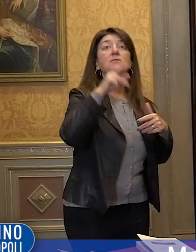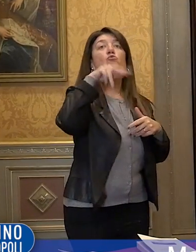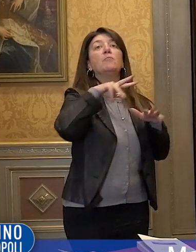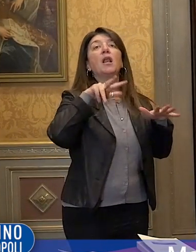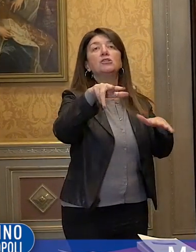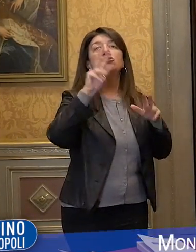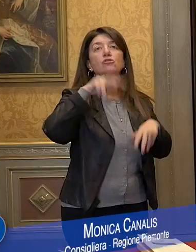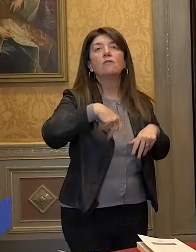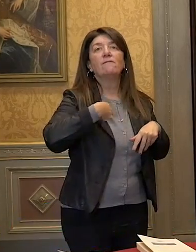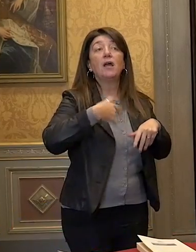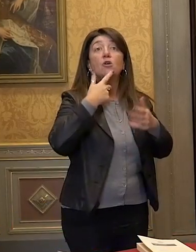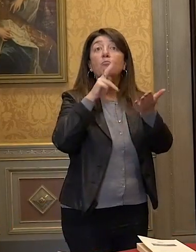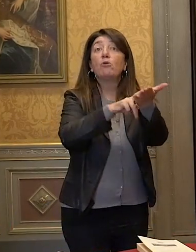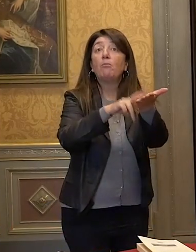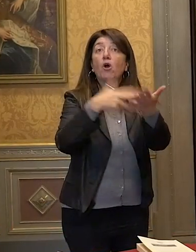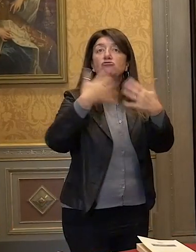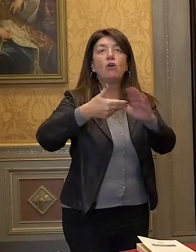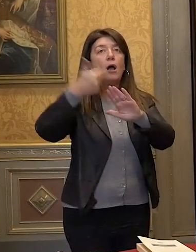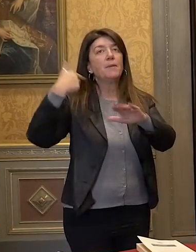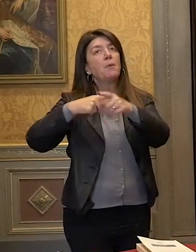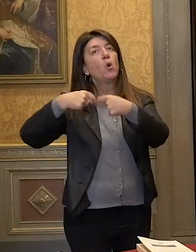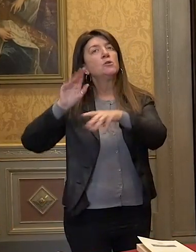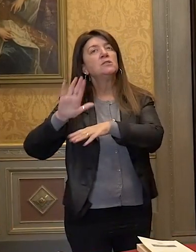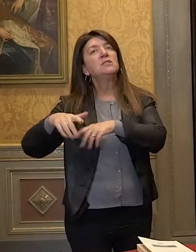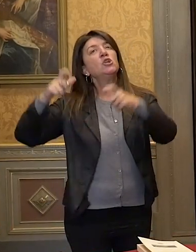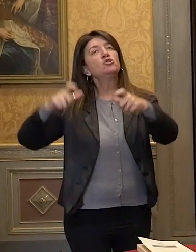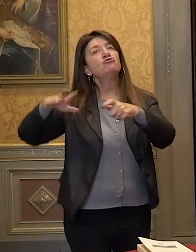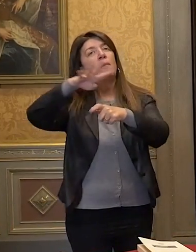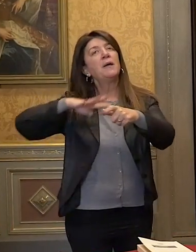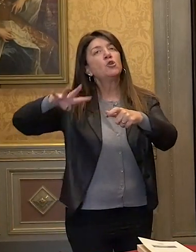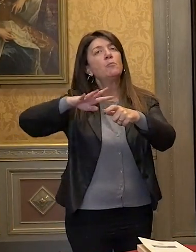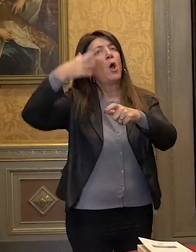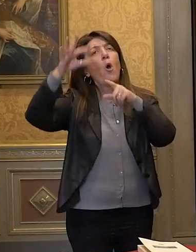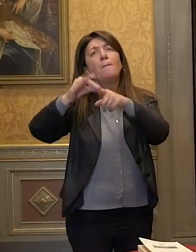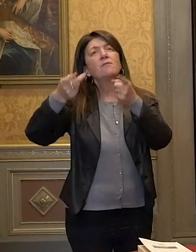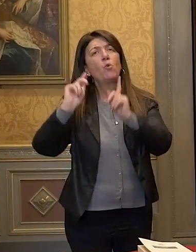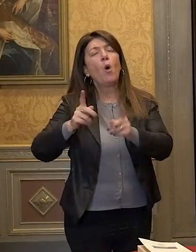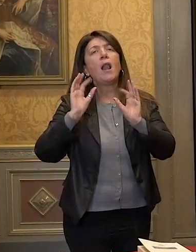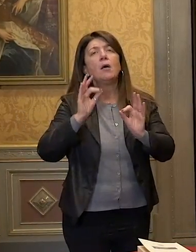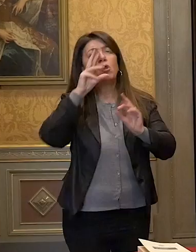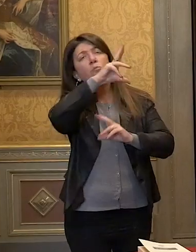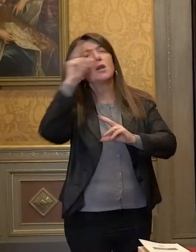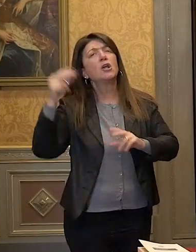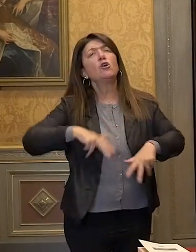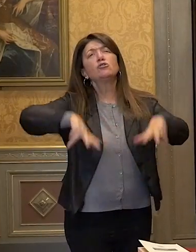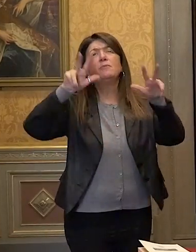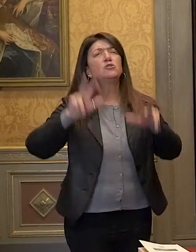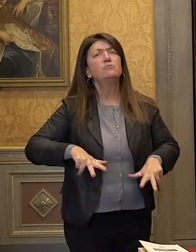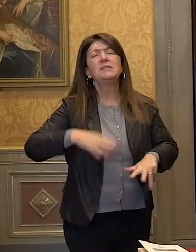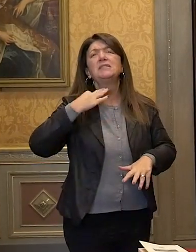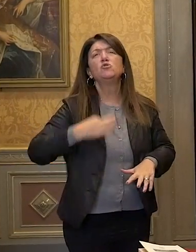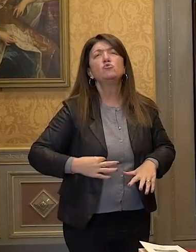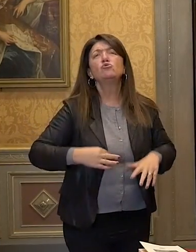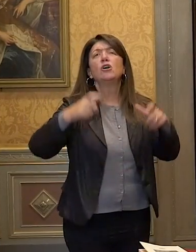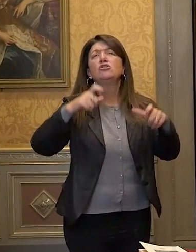del consiglio metropolitano per riconoscere anche da parte della istituzione città metropolitana la lingua